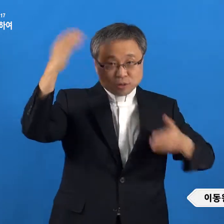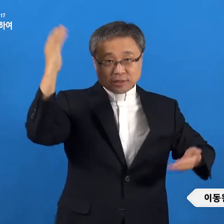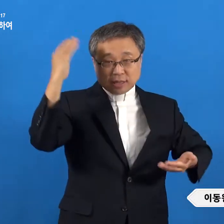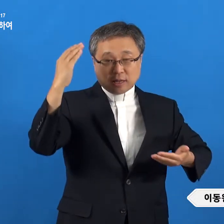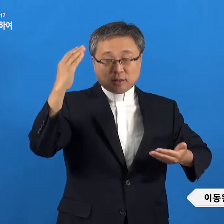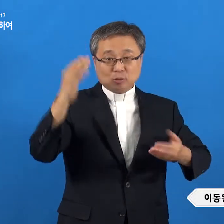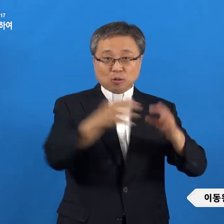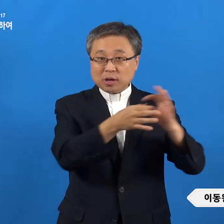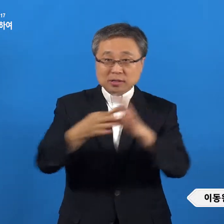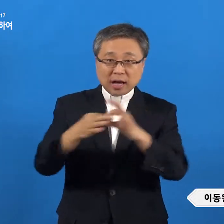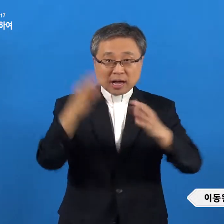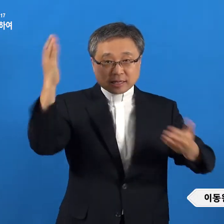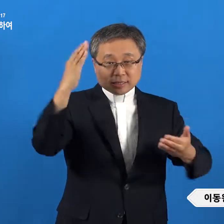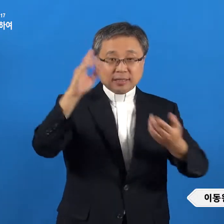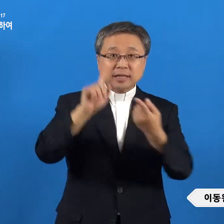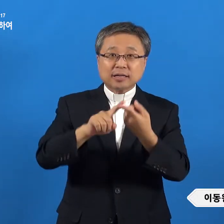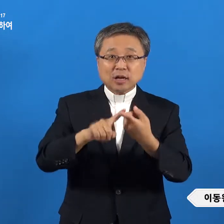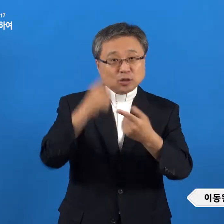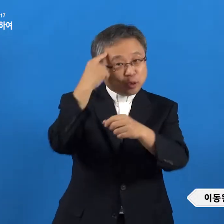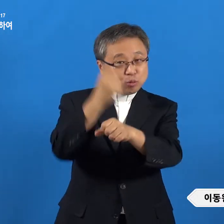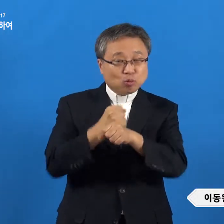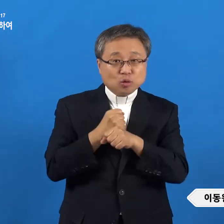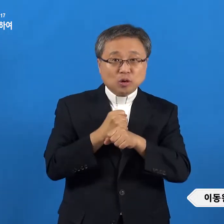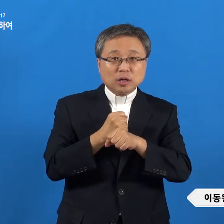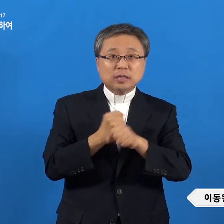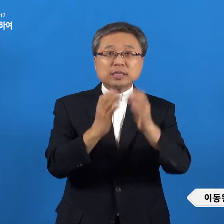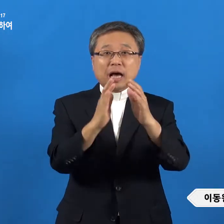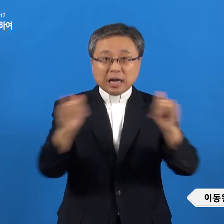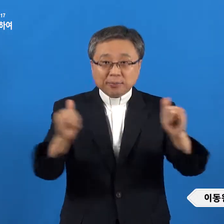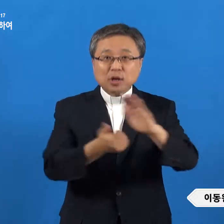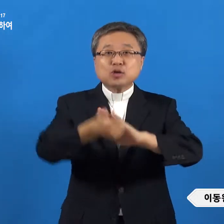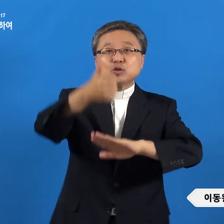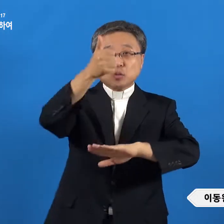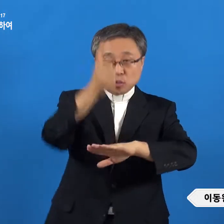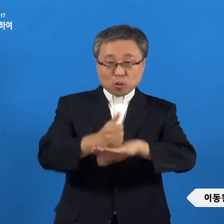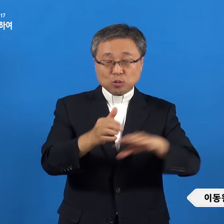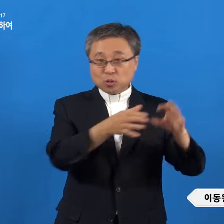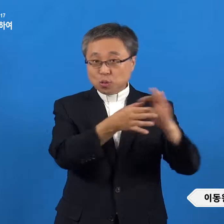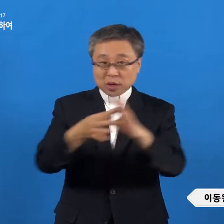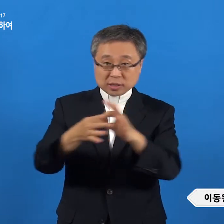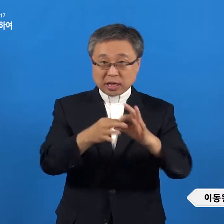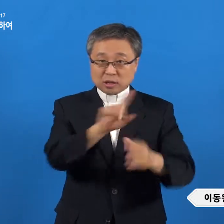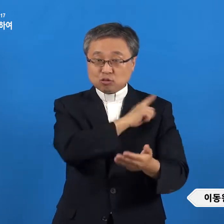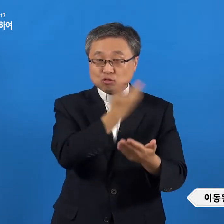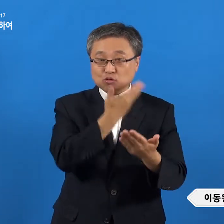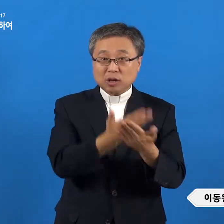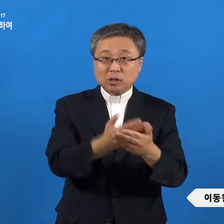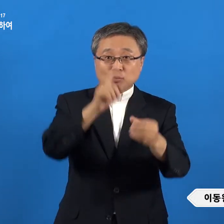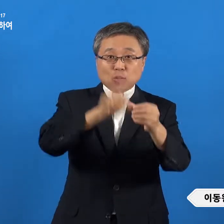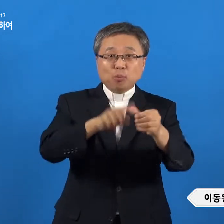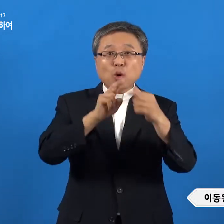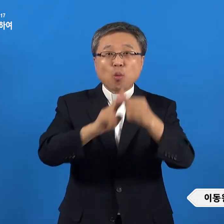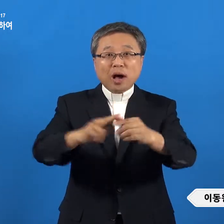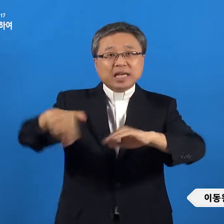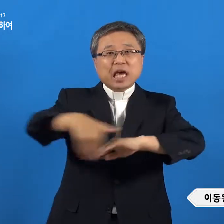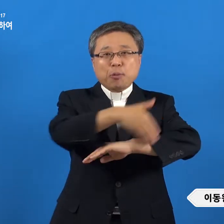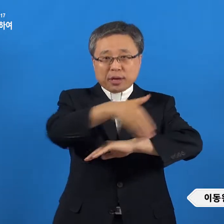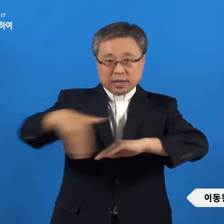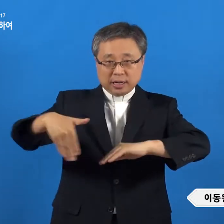통해서 사람들의 성공의 가장 중요한 요인은 목표와 계획이다라는 말을 처음으로 우리에게 전달한 사람이기도